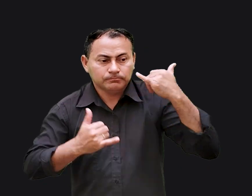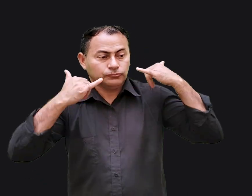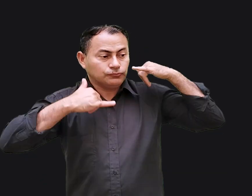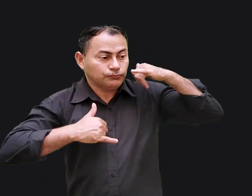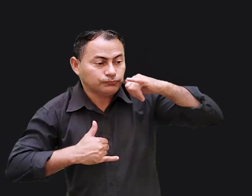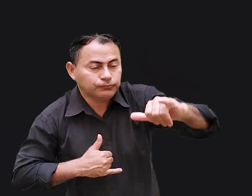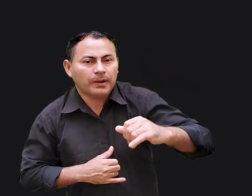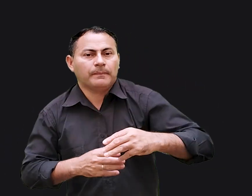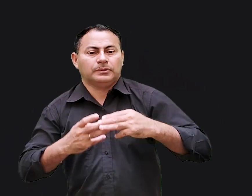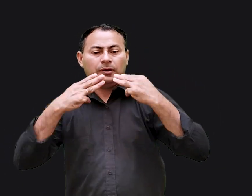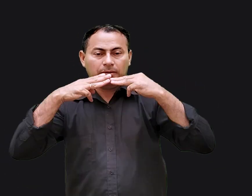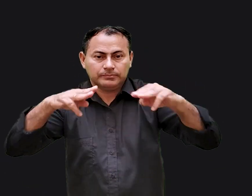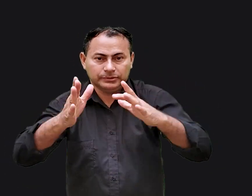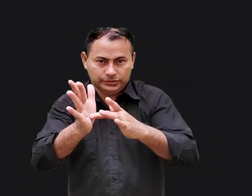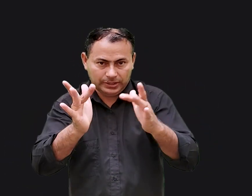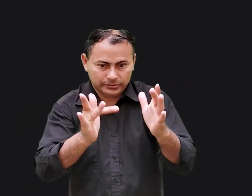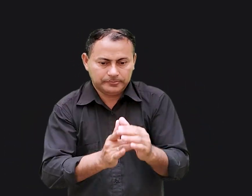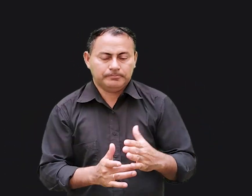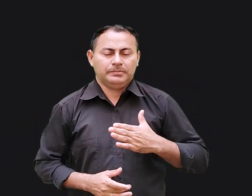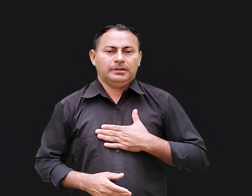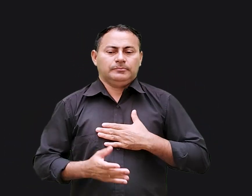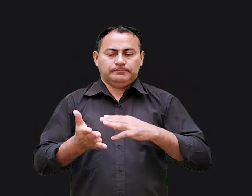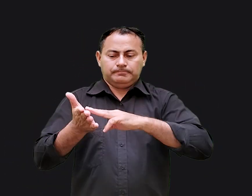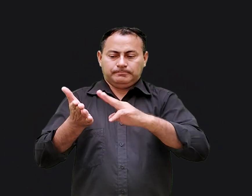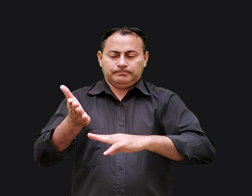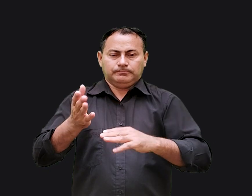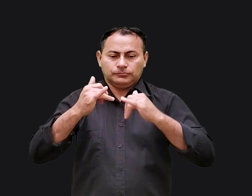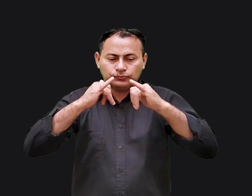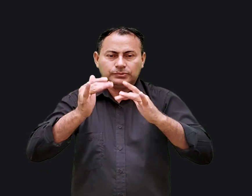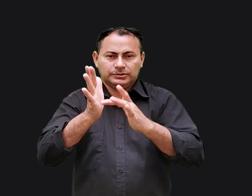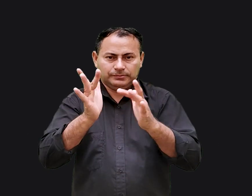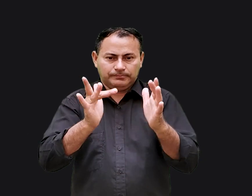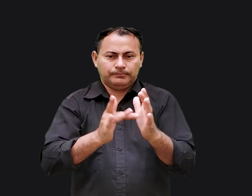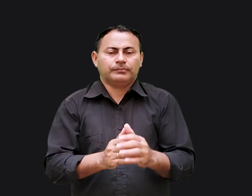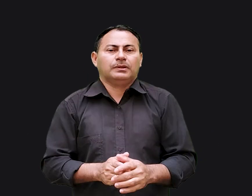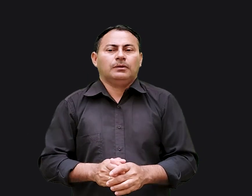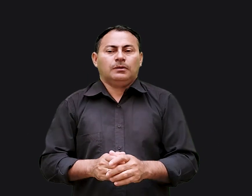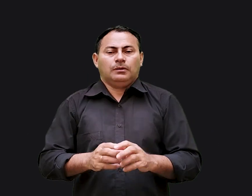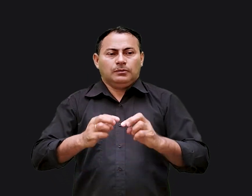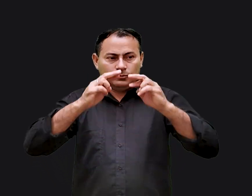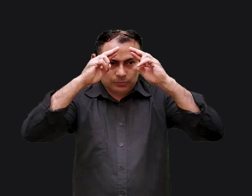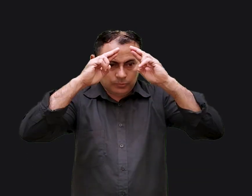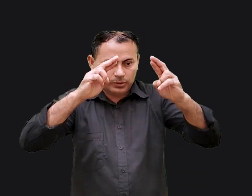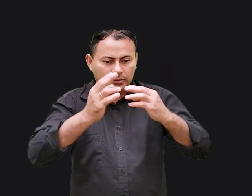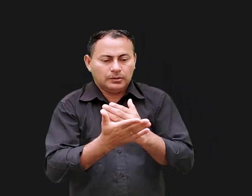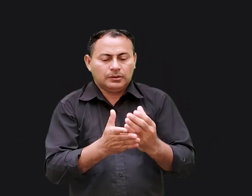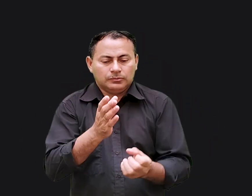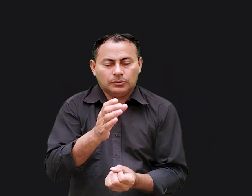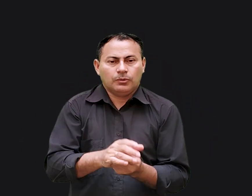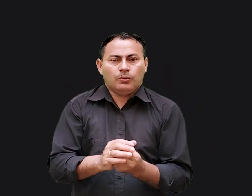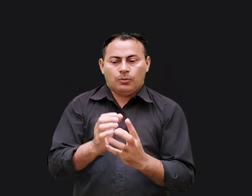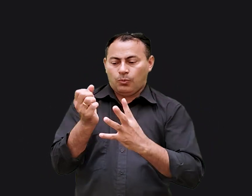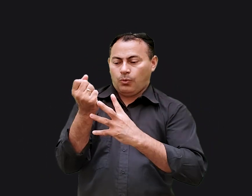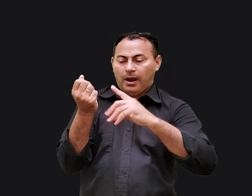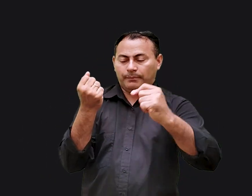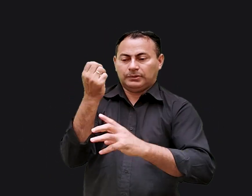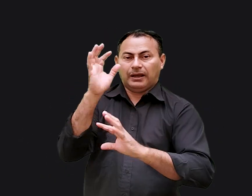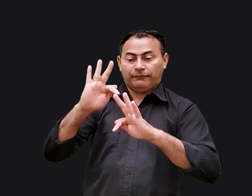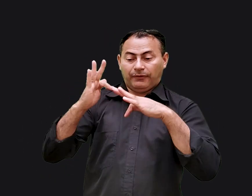messiânicas. Esta é uma das minhas profecias messiânicas preferidas. Um ramo surgirá do tronco de Jessé, e